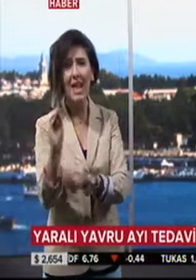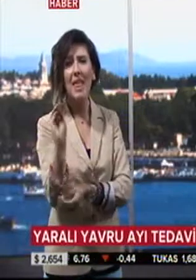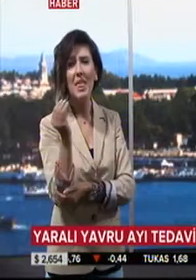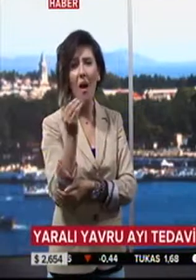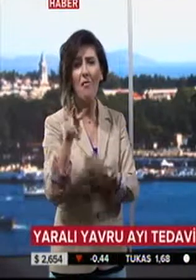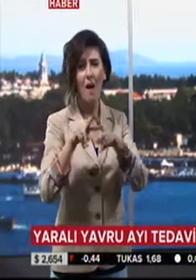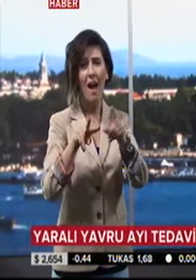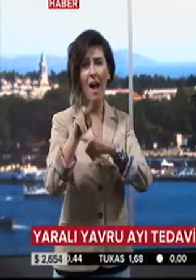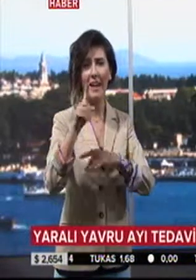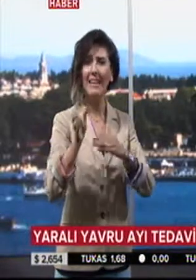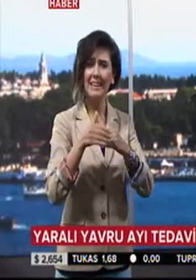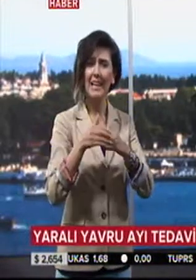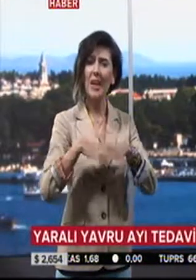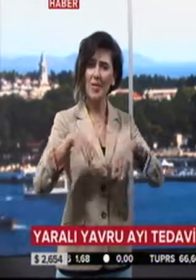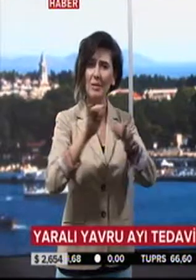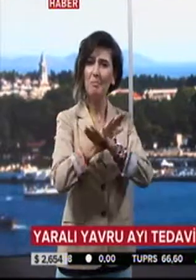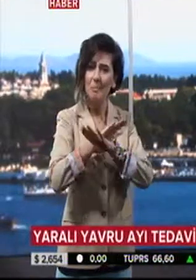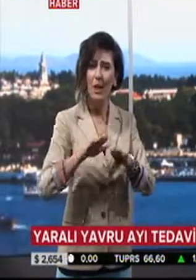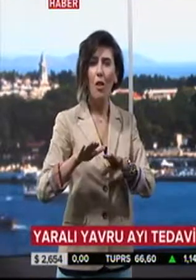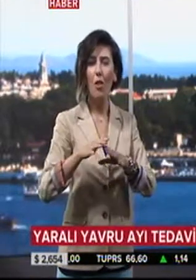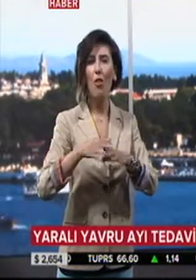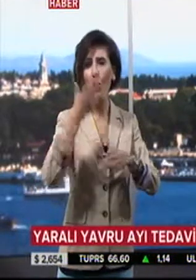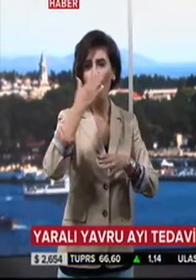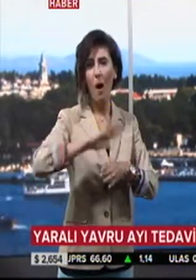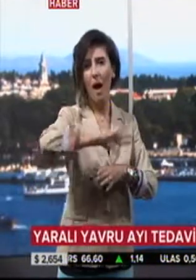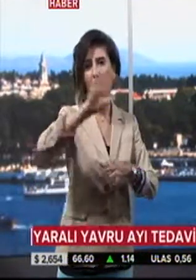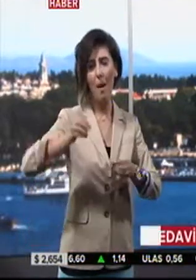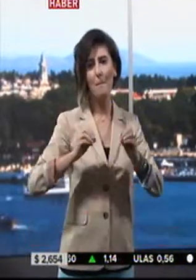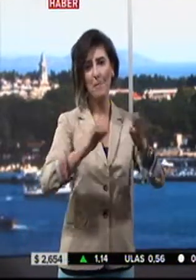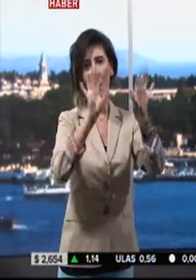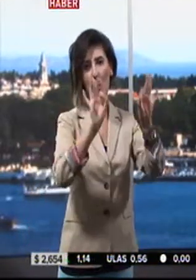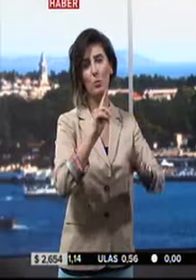edildi. Yavru ayı tedavisinin ardından doğaya bırakılacak.